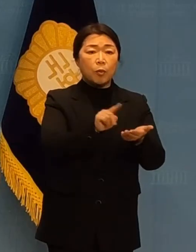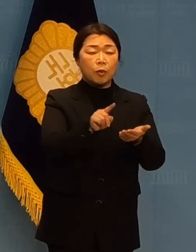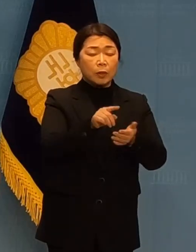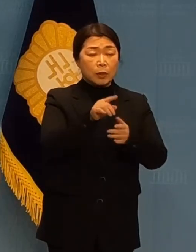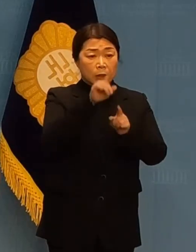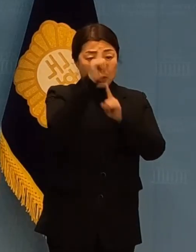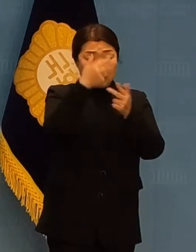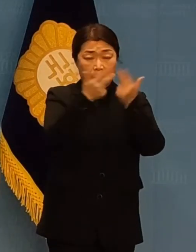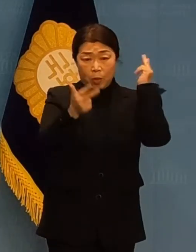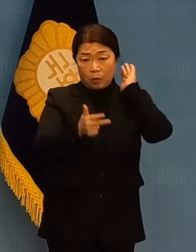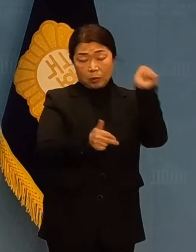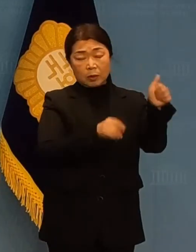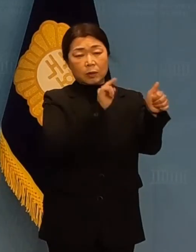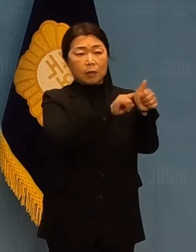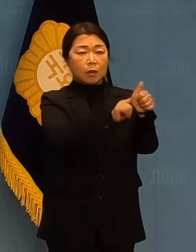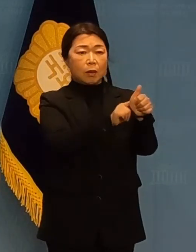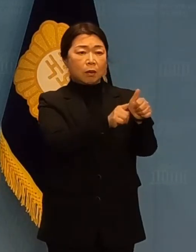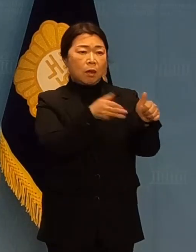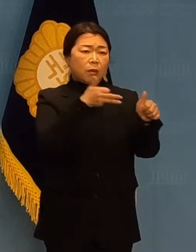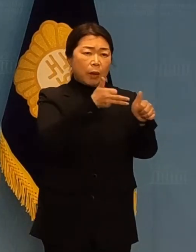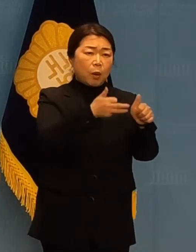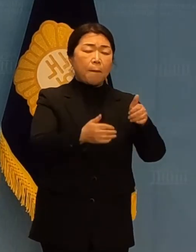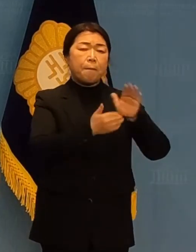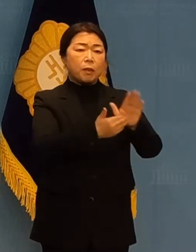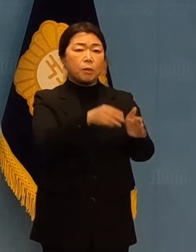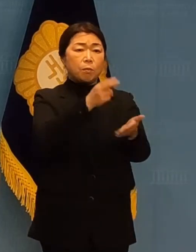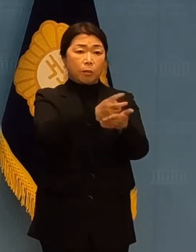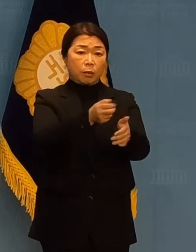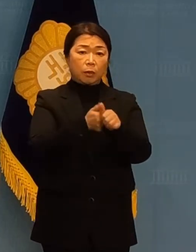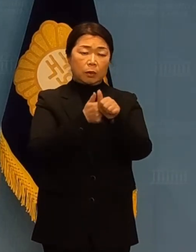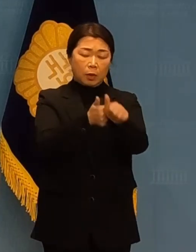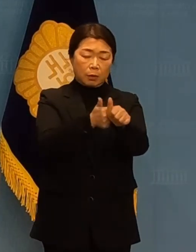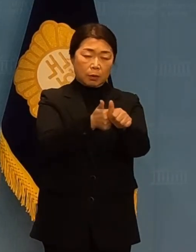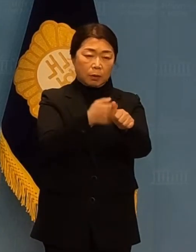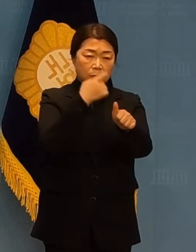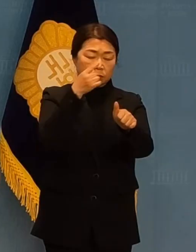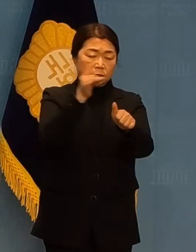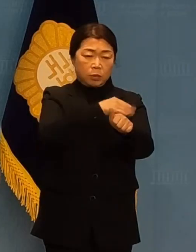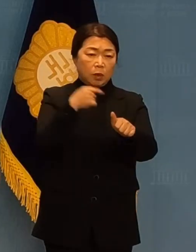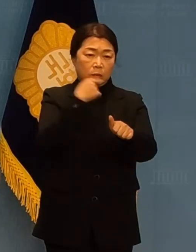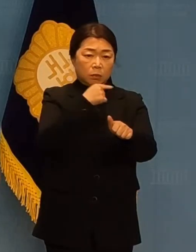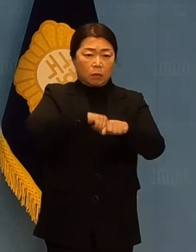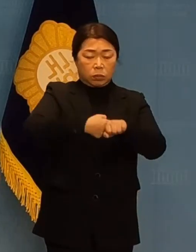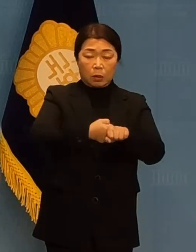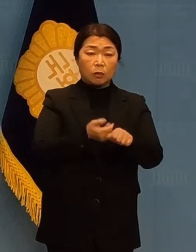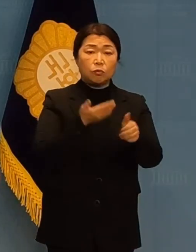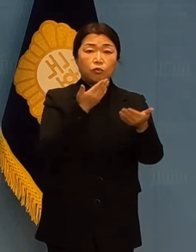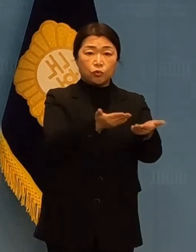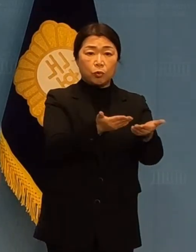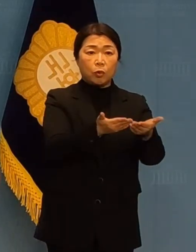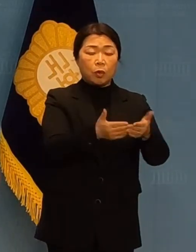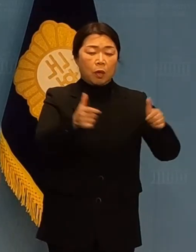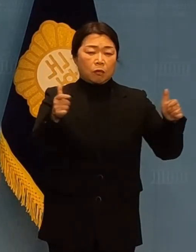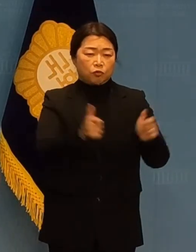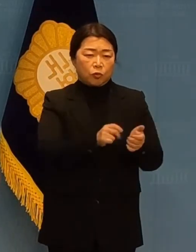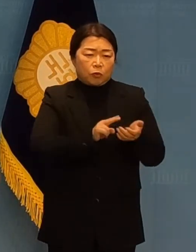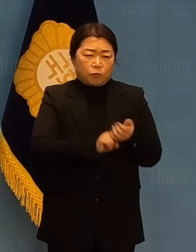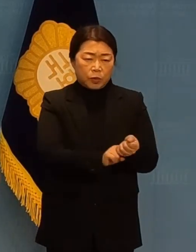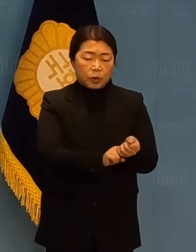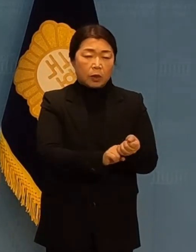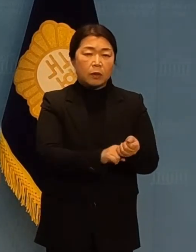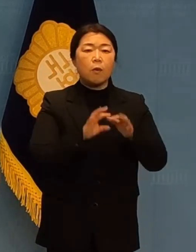정치 테러는 테러 방지법에 따라 조치하고 축소 은폐 관련자들은